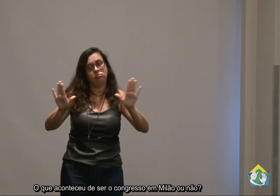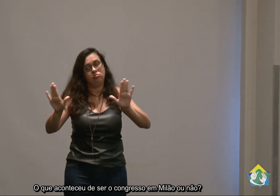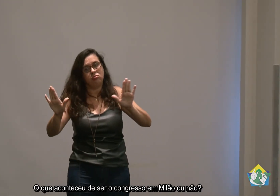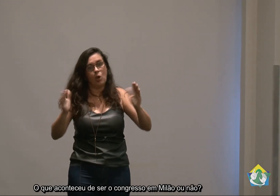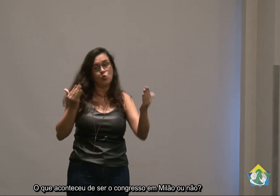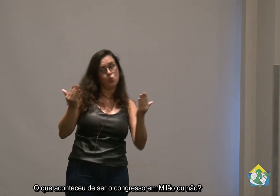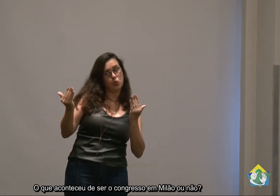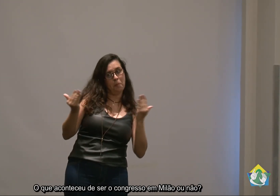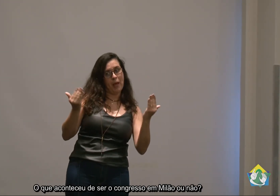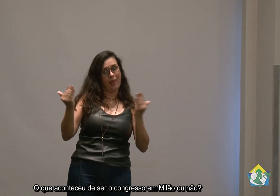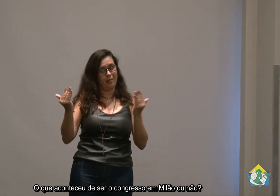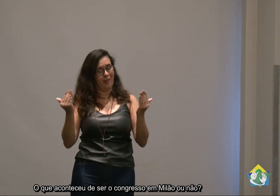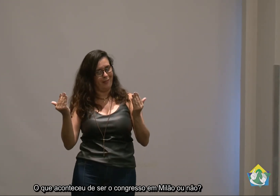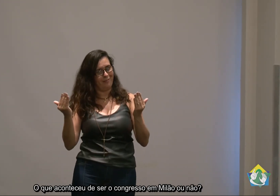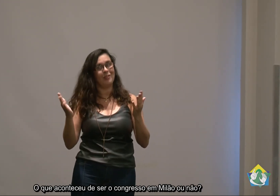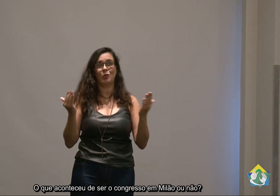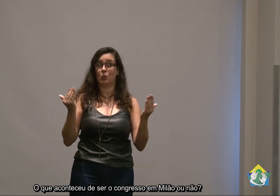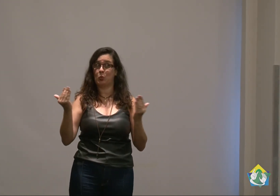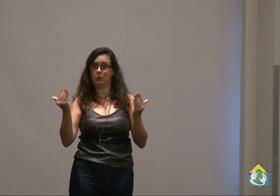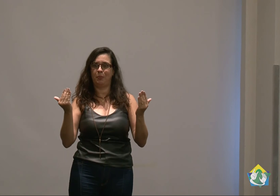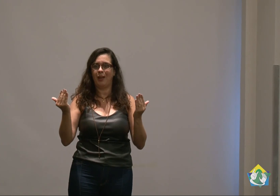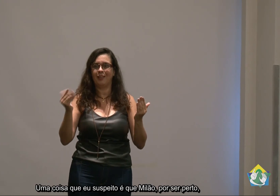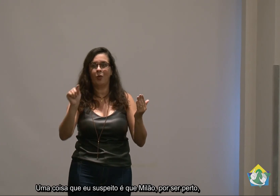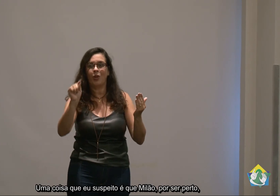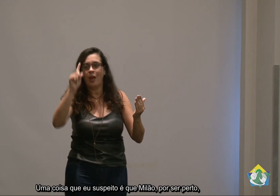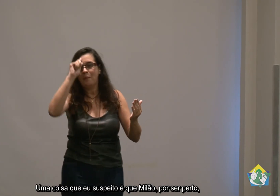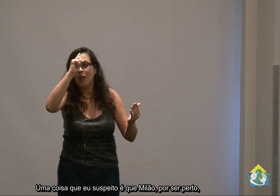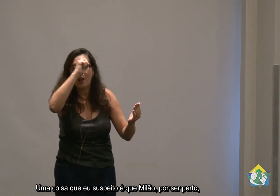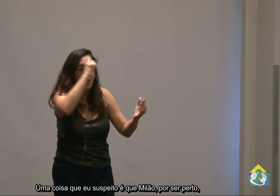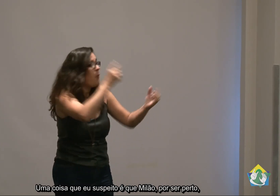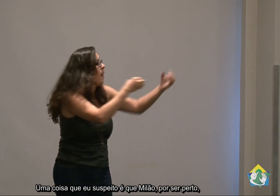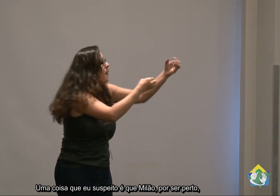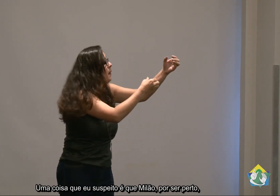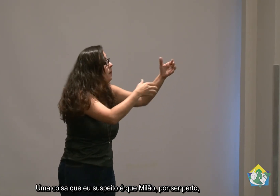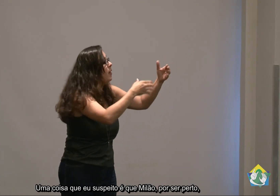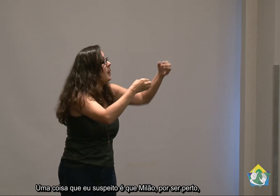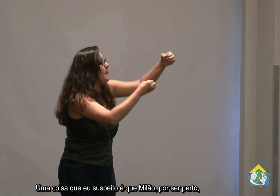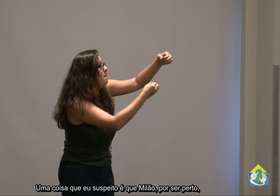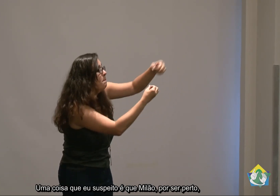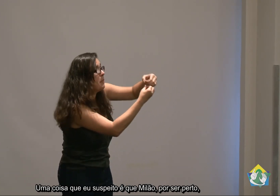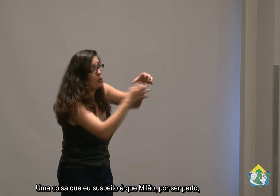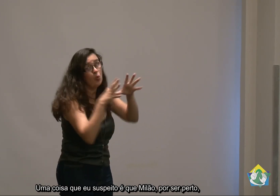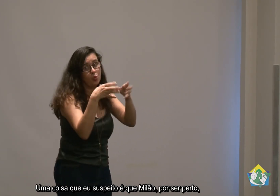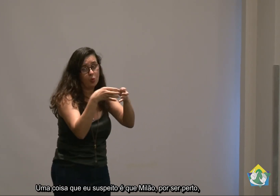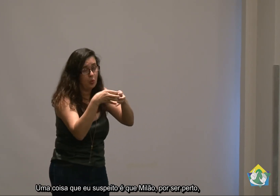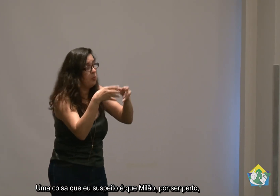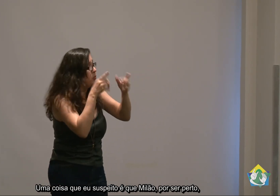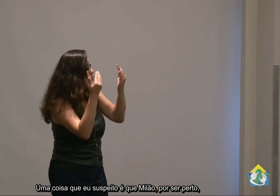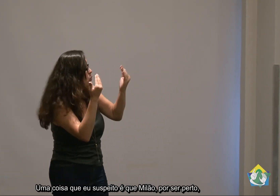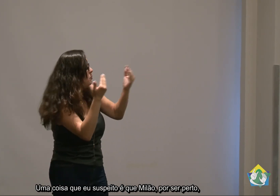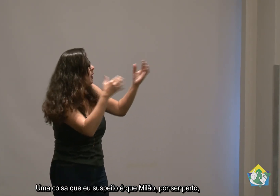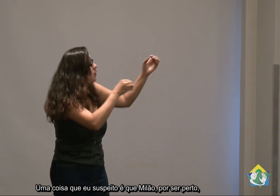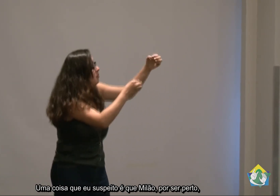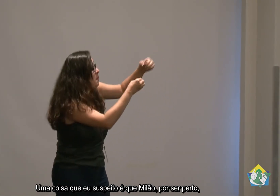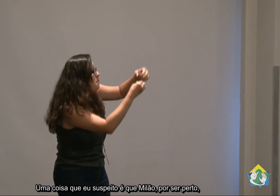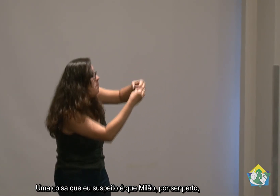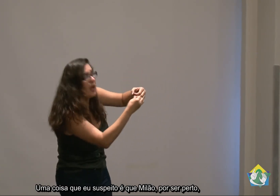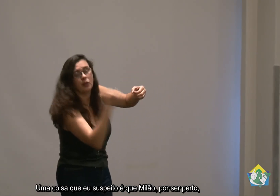ser o congresso em Milão ou não uma coisa que eu suspeito é que Milão por ser perto por ser